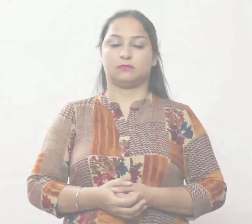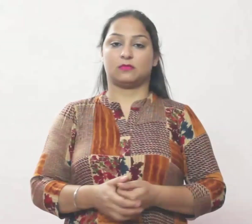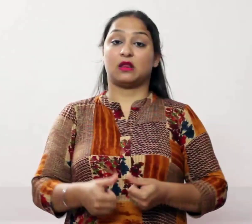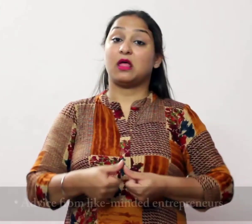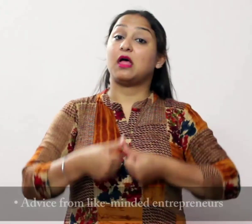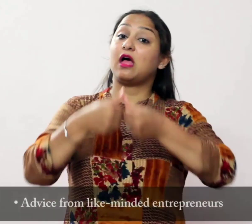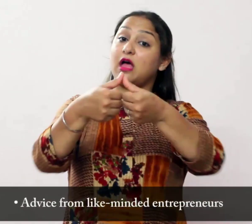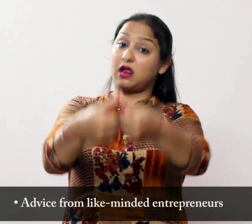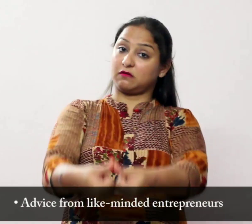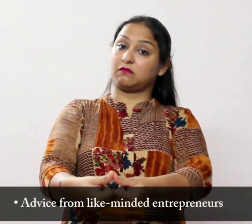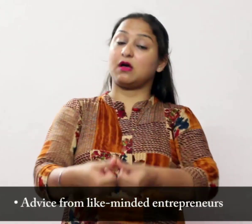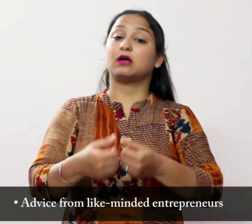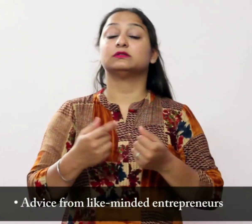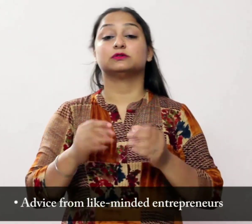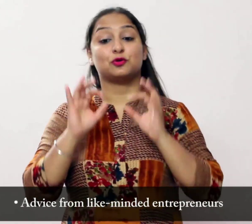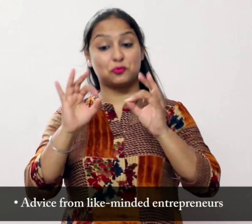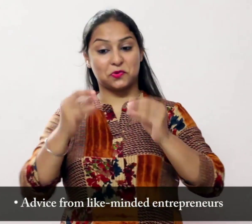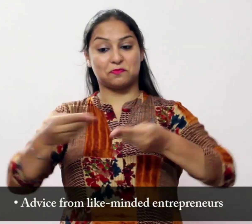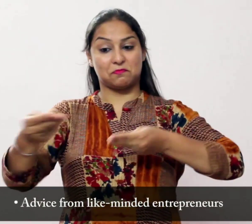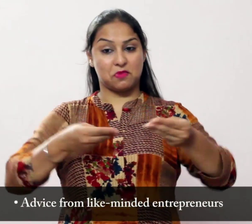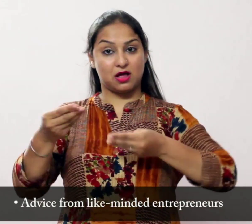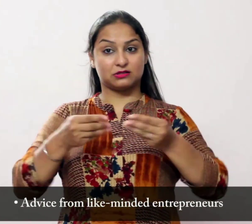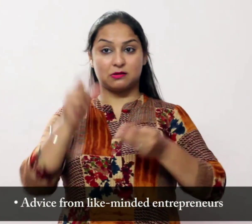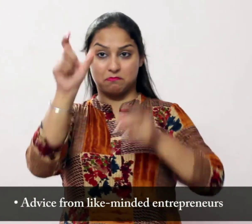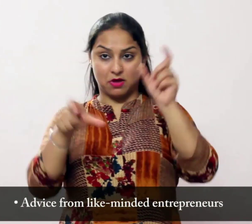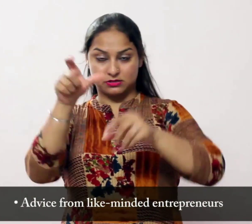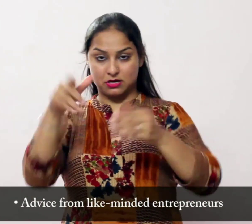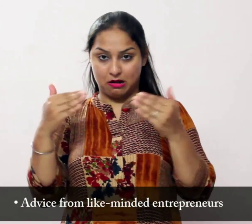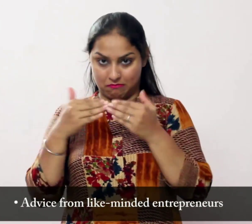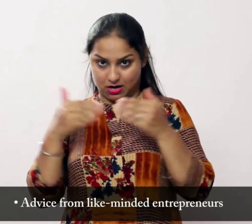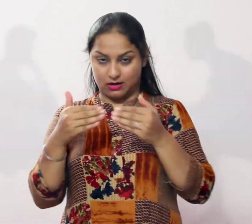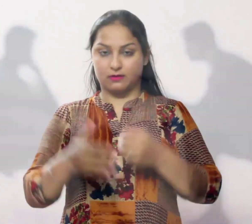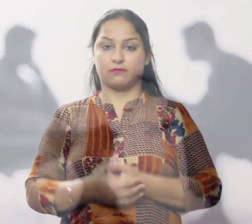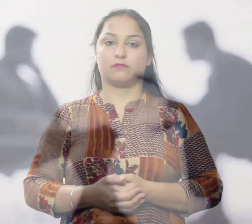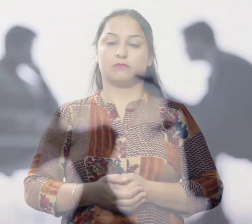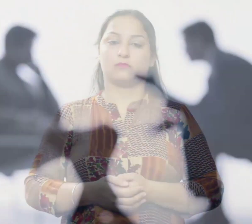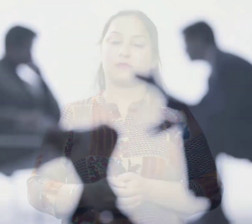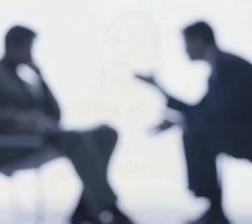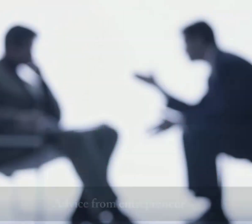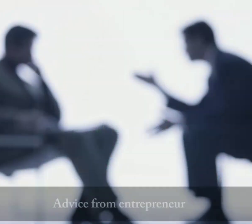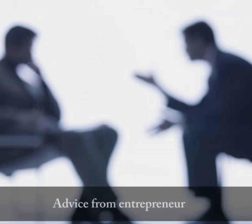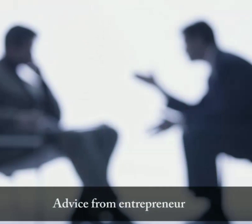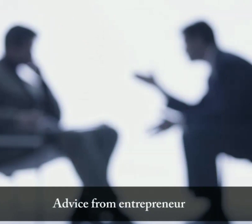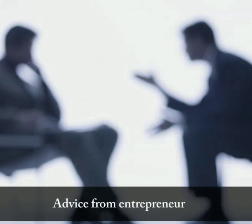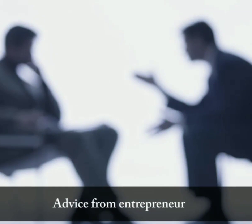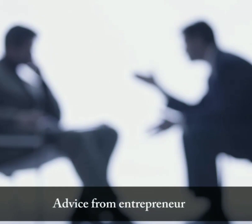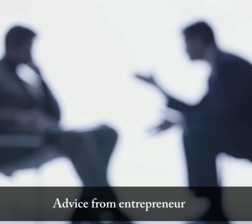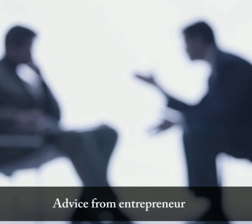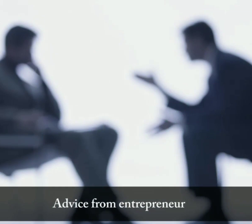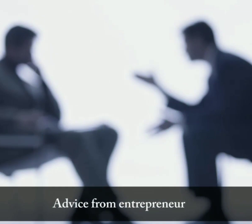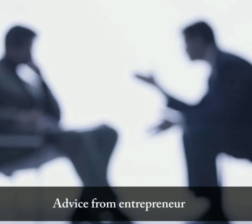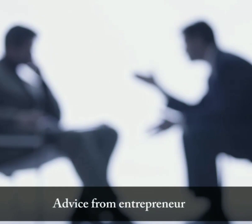समान विचारधारा वाले उद्यमियों की सलाह। उद्यमियों की सलाह।